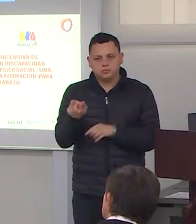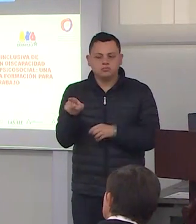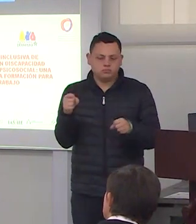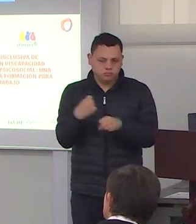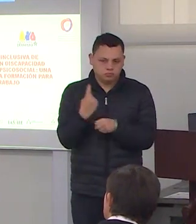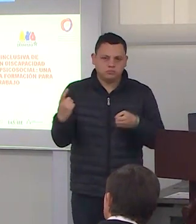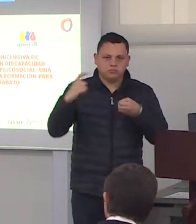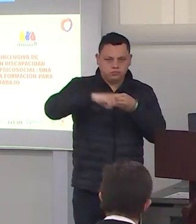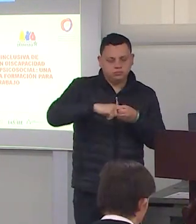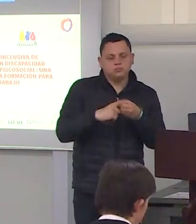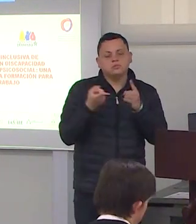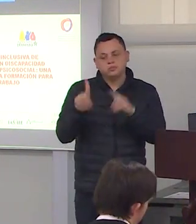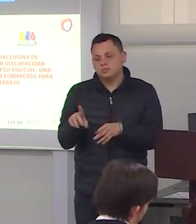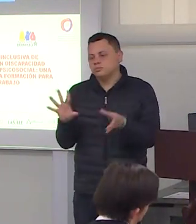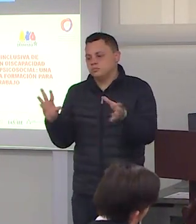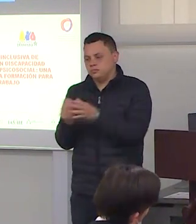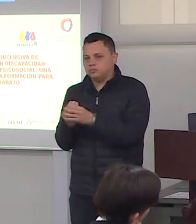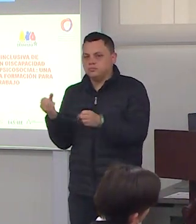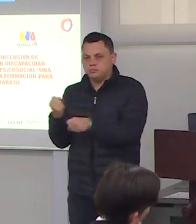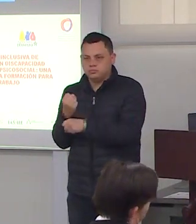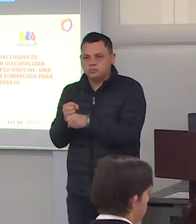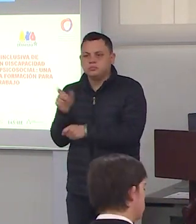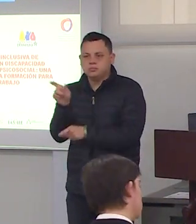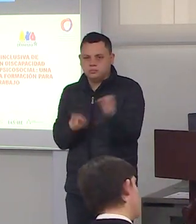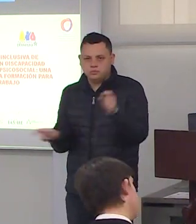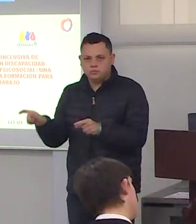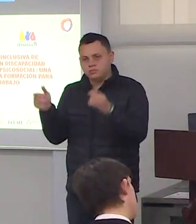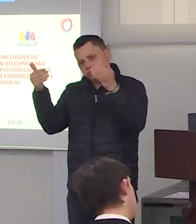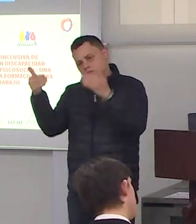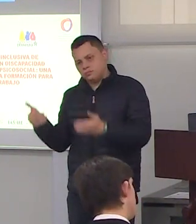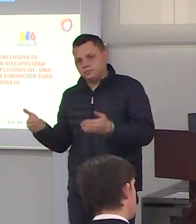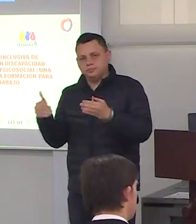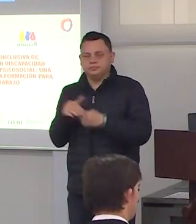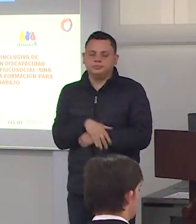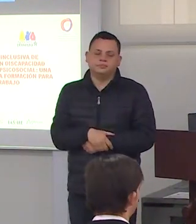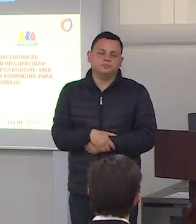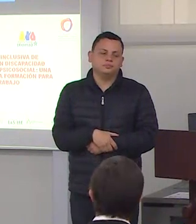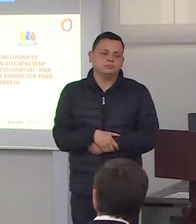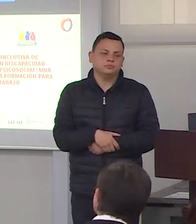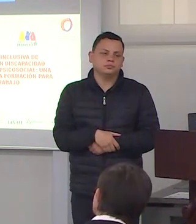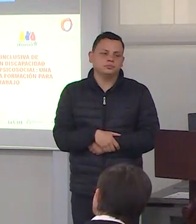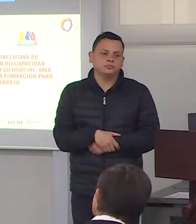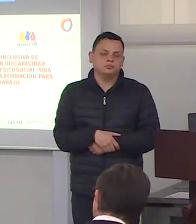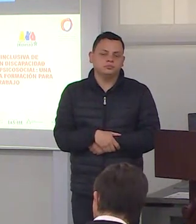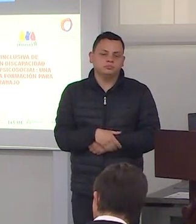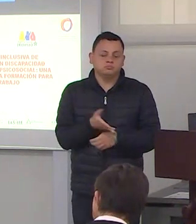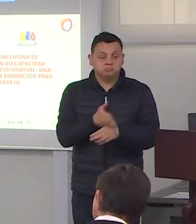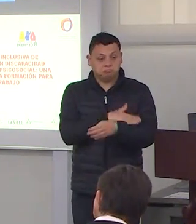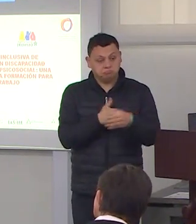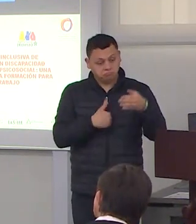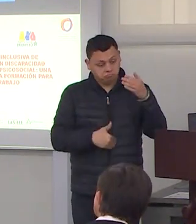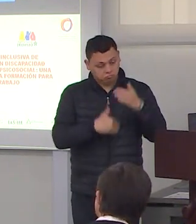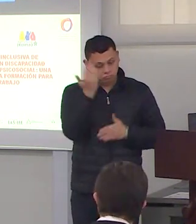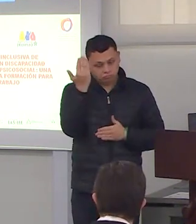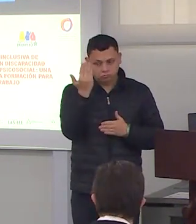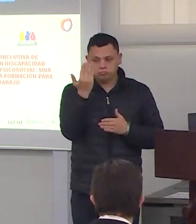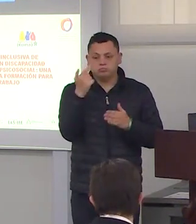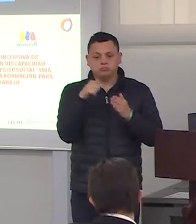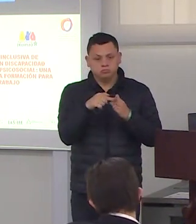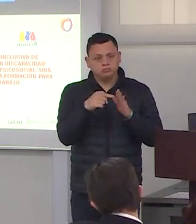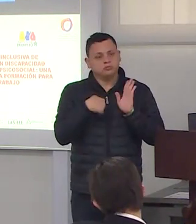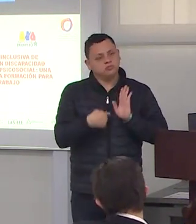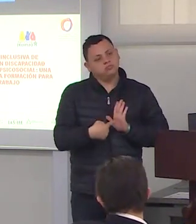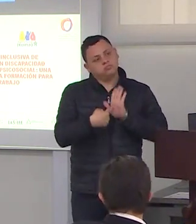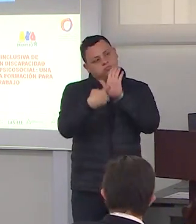e inclusión laboral de población con discapacidad. Antes de iniciar con mi